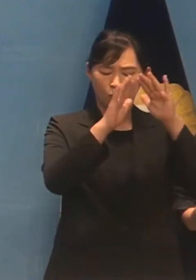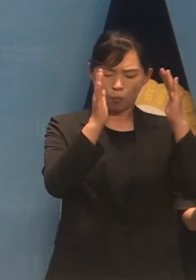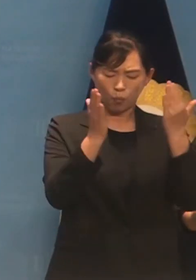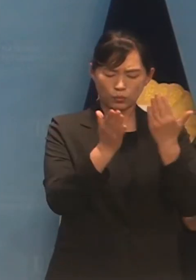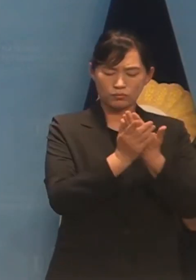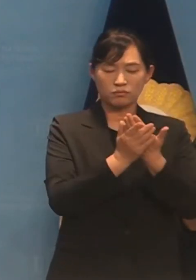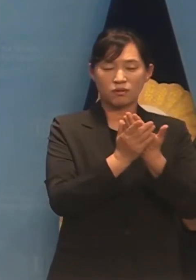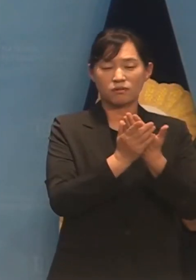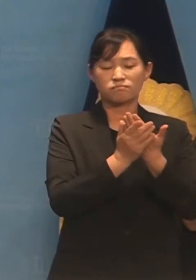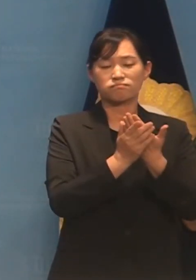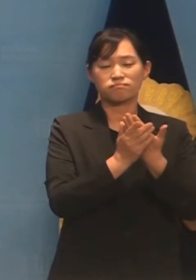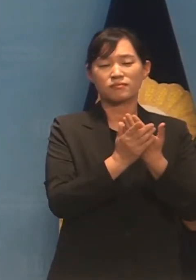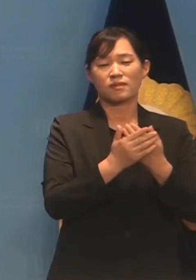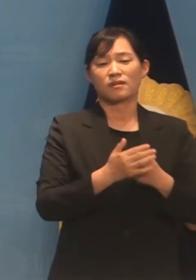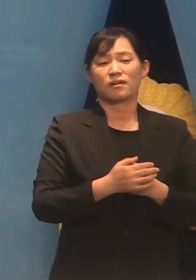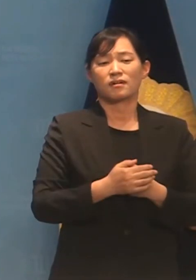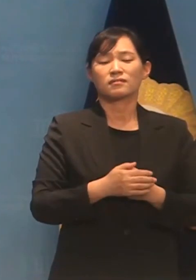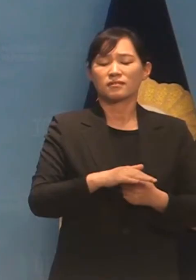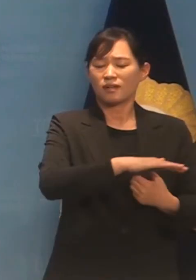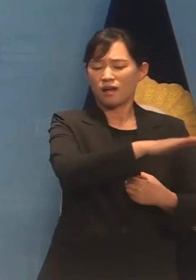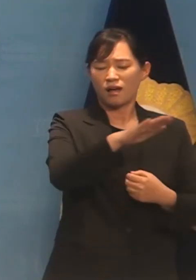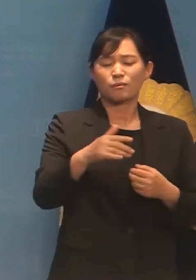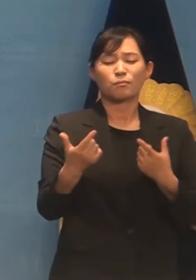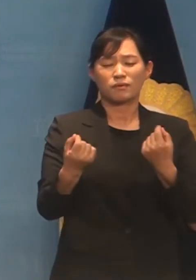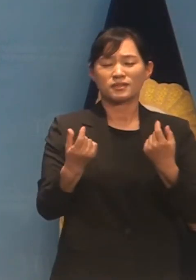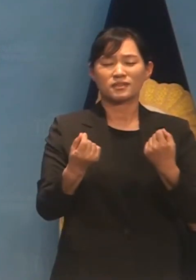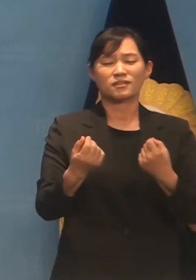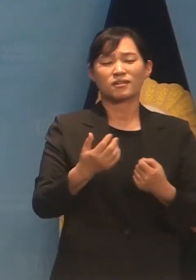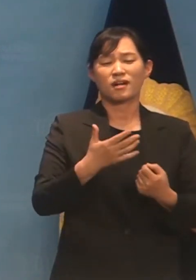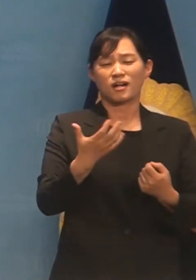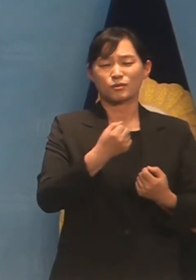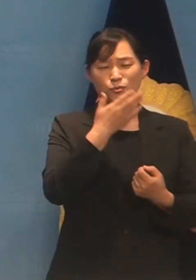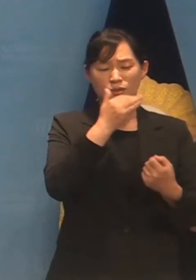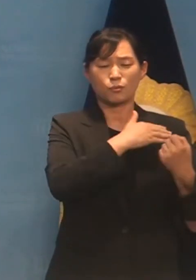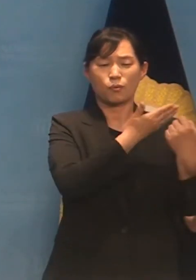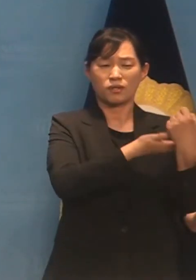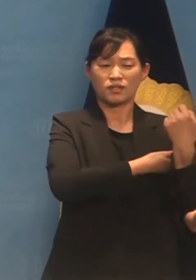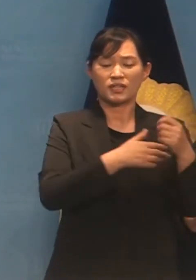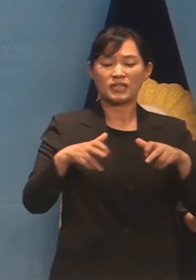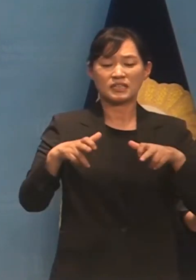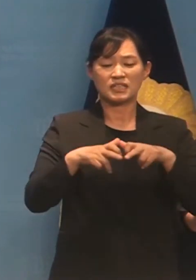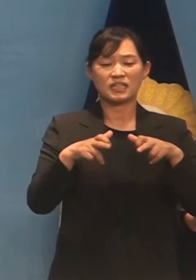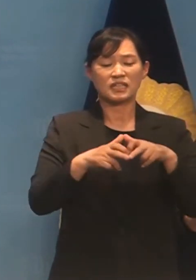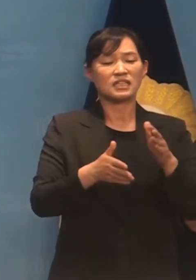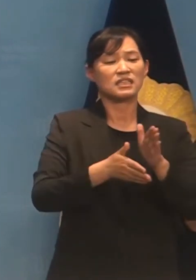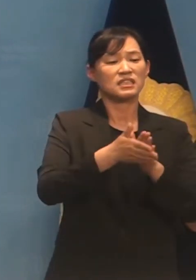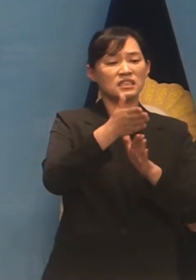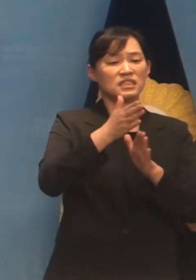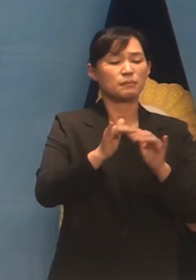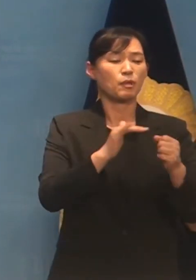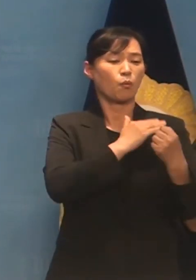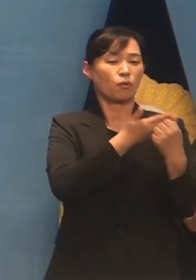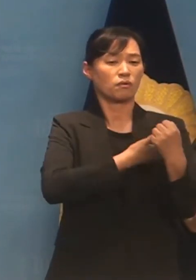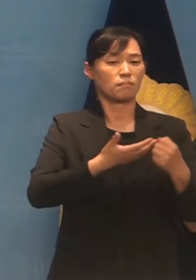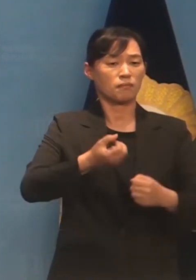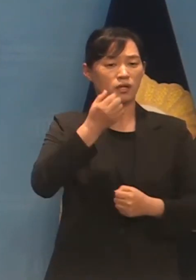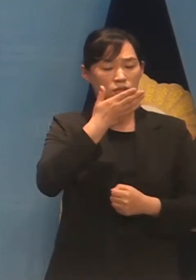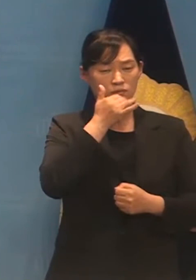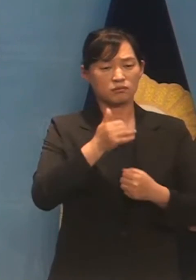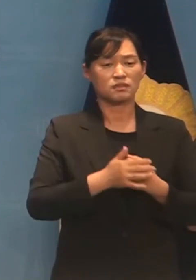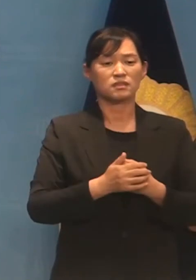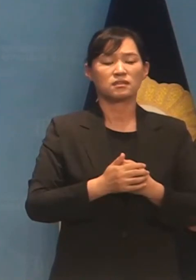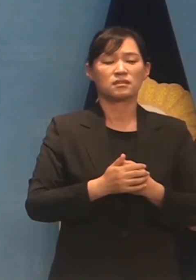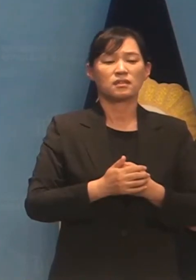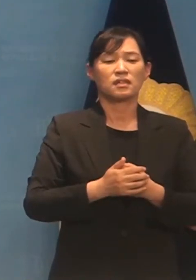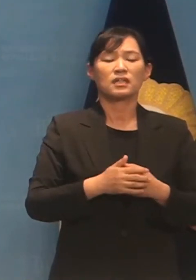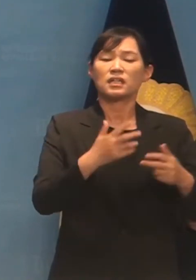모두가 당연한 권리를 누리는 나라, 장애인의 시민권을 보장하는 복지 강국, 더불어민주당 이재명